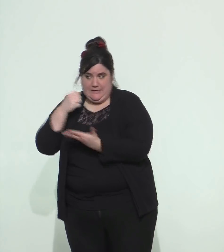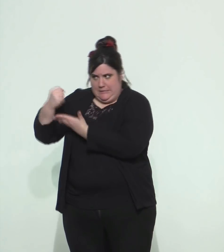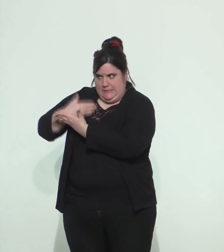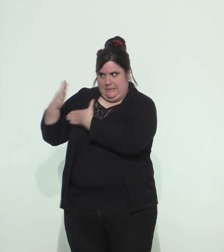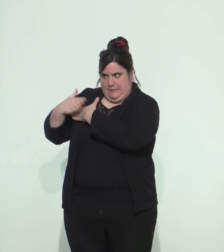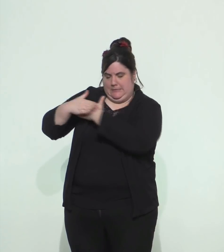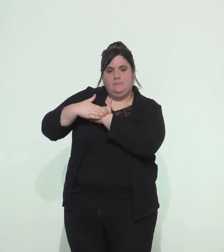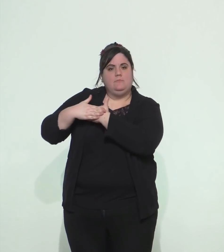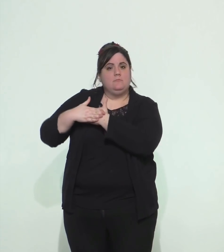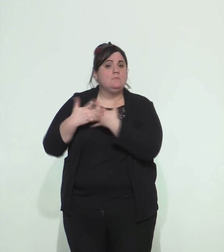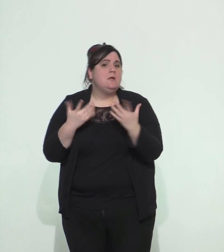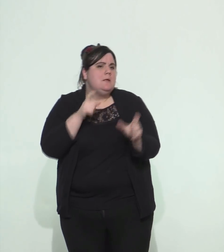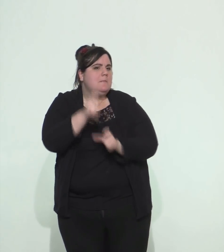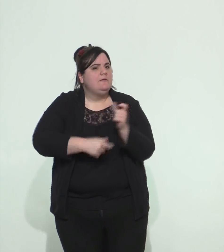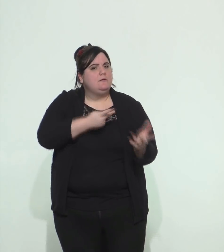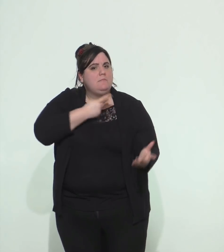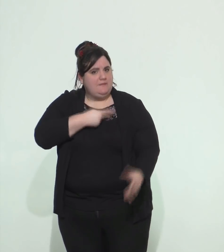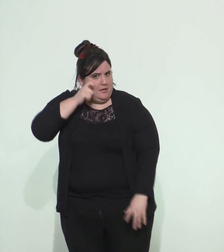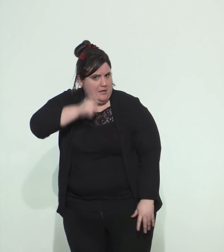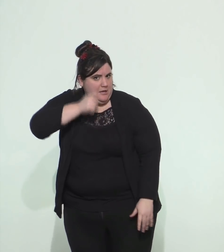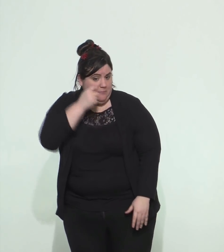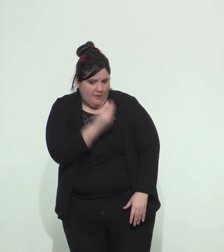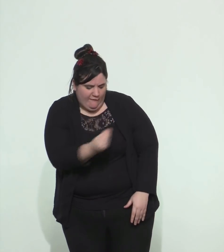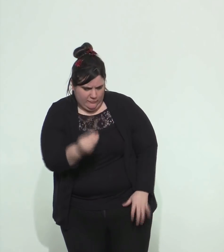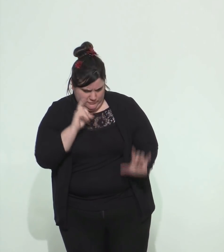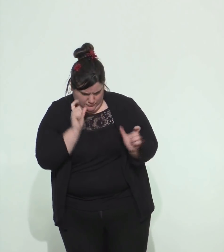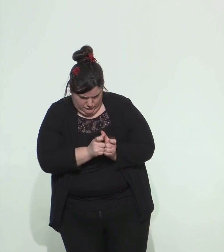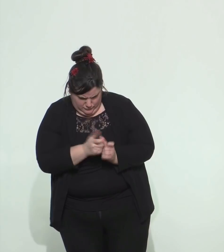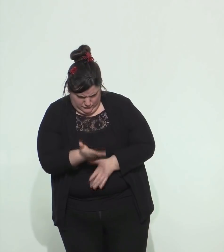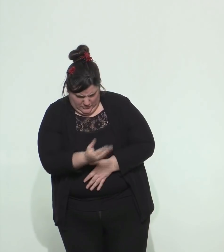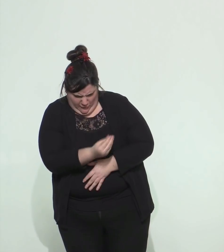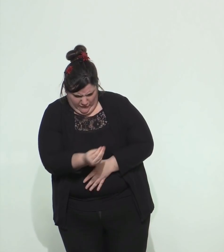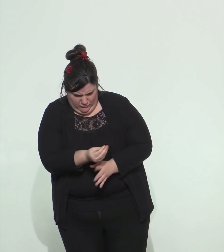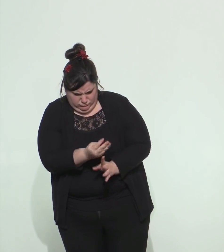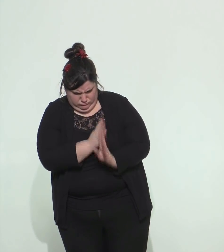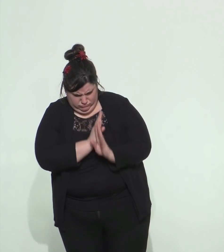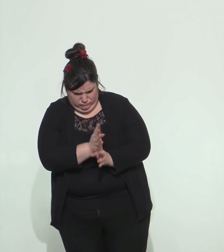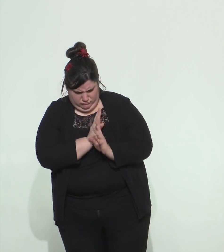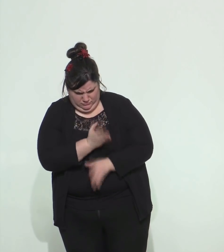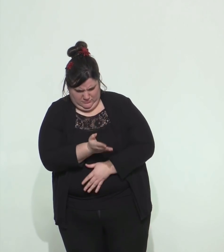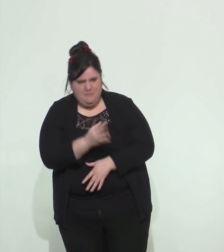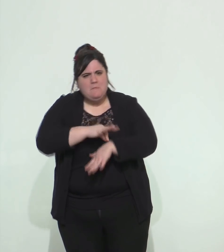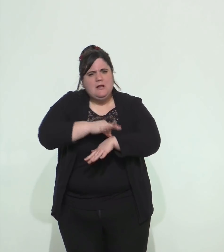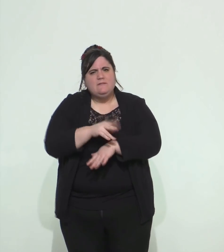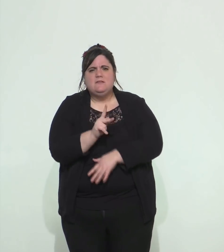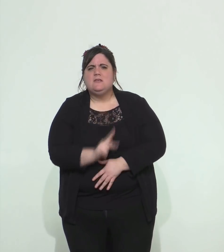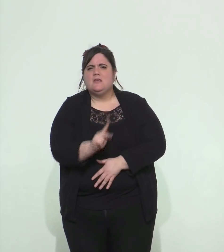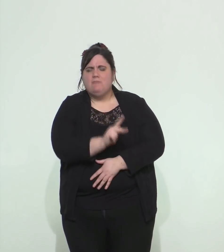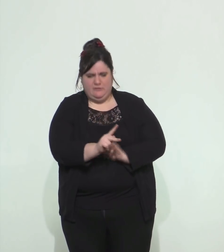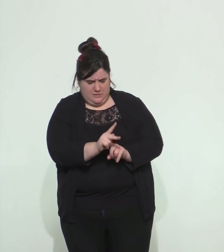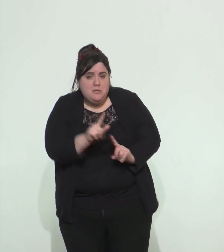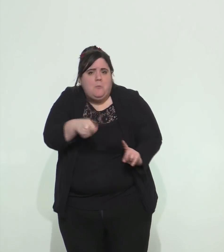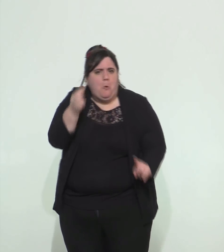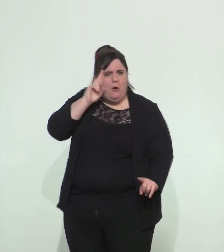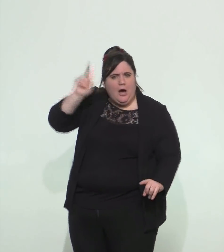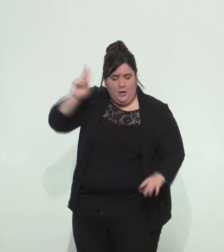nous ont signalé ces hospitalisations inhabituelles. Pour expliquer au plus grand nombre, la maladie de Kawasaki est une maladie extrêmement rare.